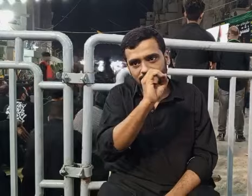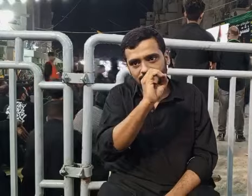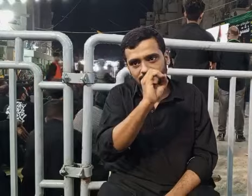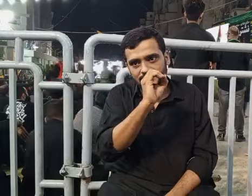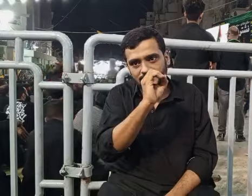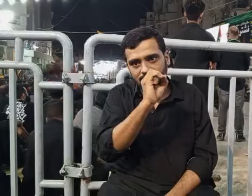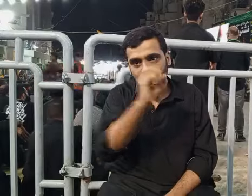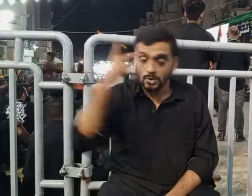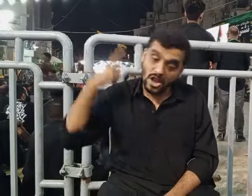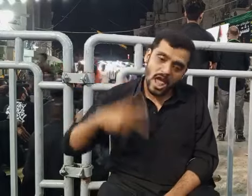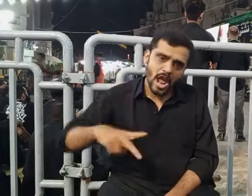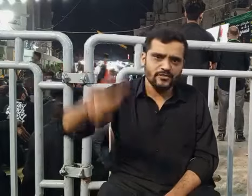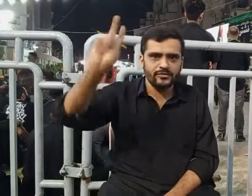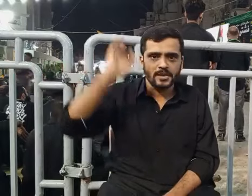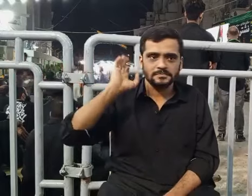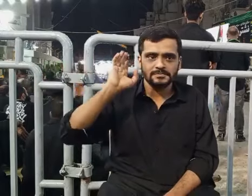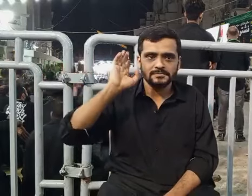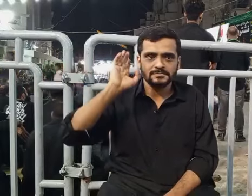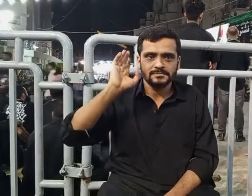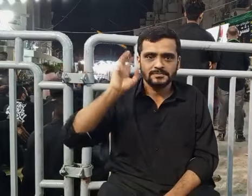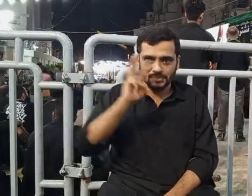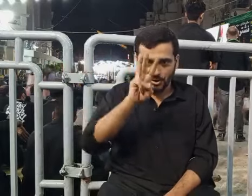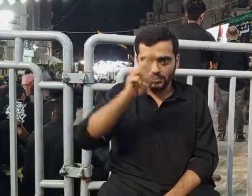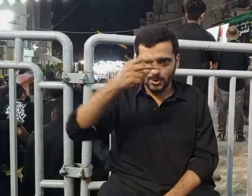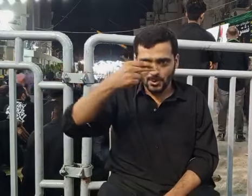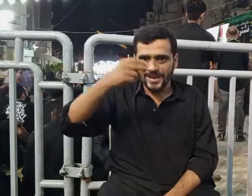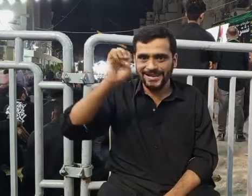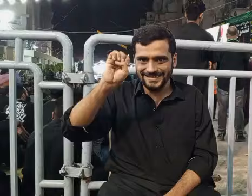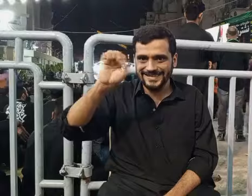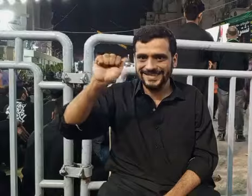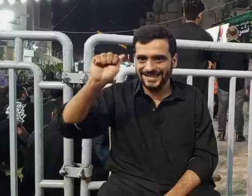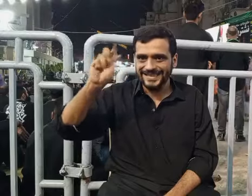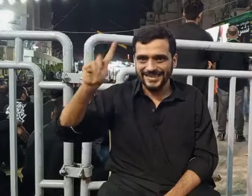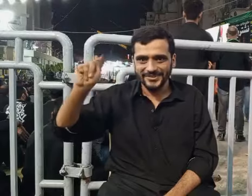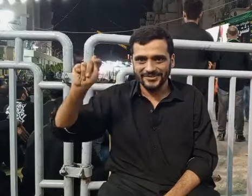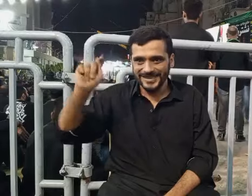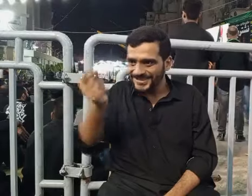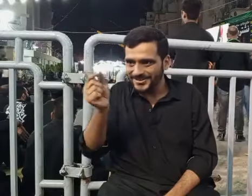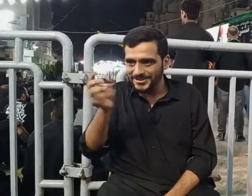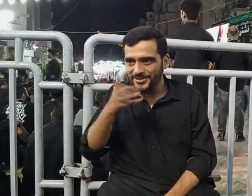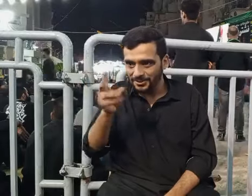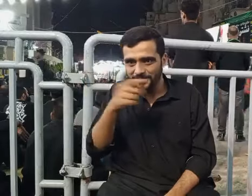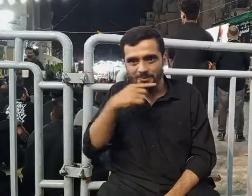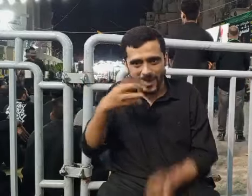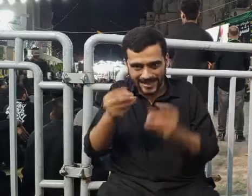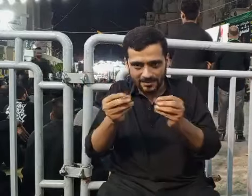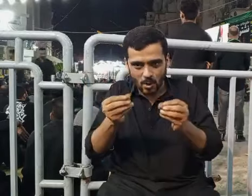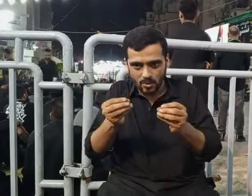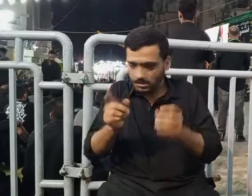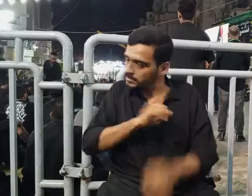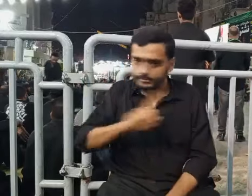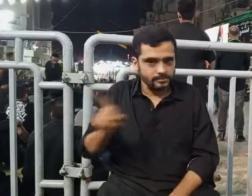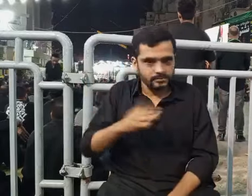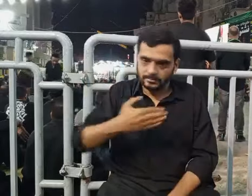انت افضل نو وقت نکلا جا رہا ہے جلدی جلدی. انت افضل نو آپ افضل ہیں یا نو؟ انا افضل میں